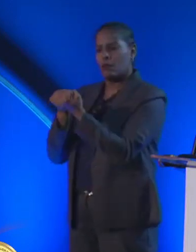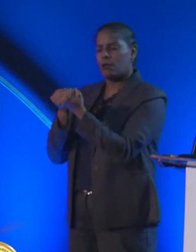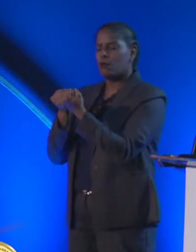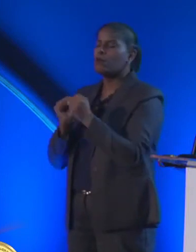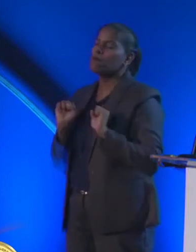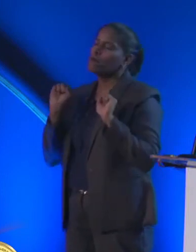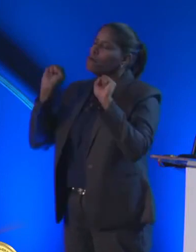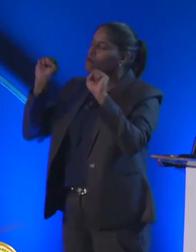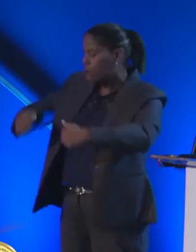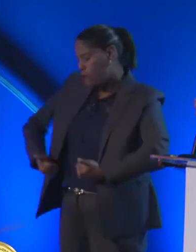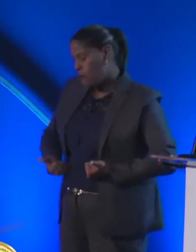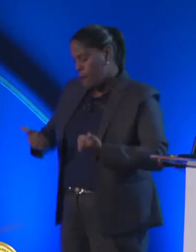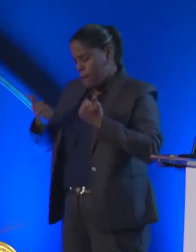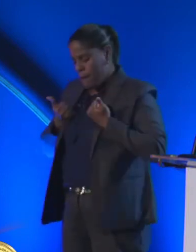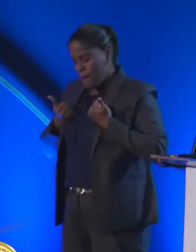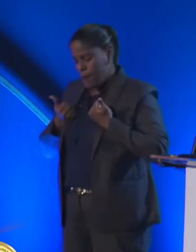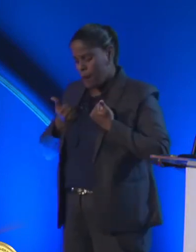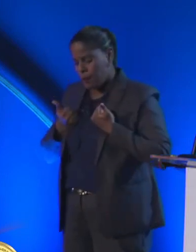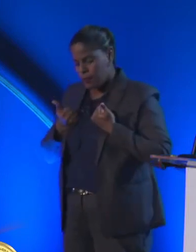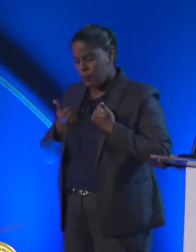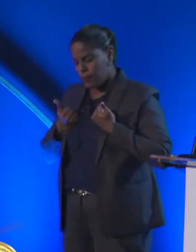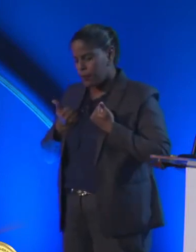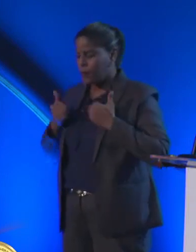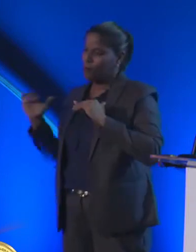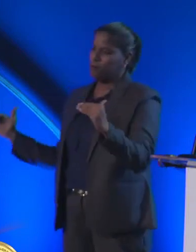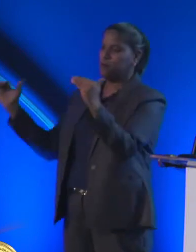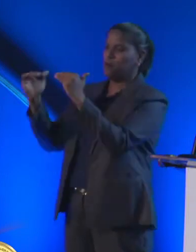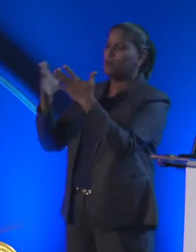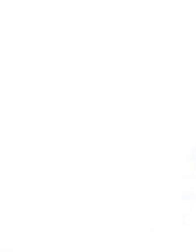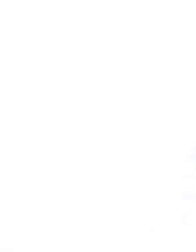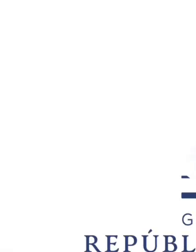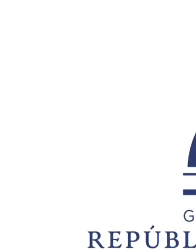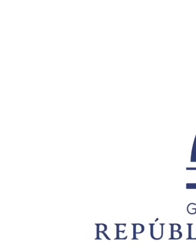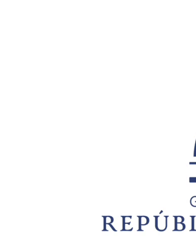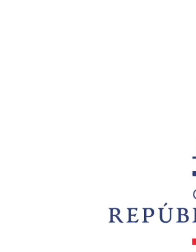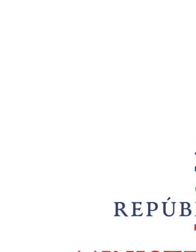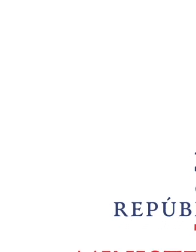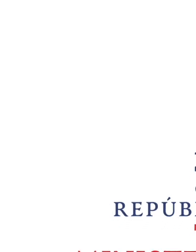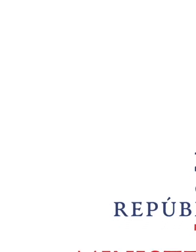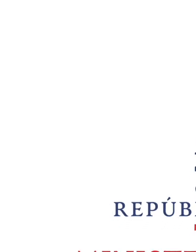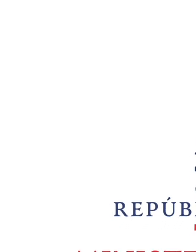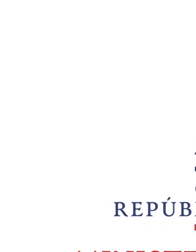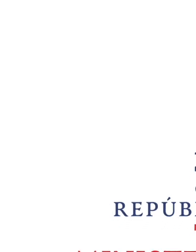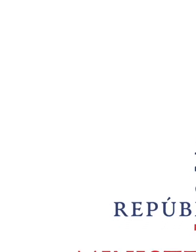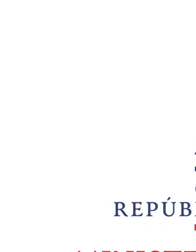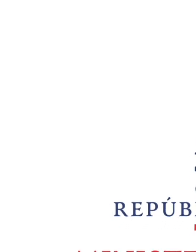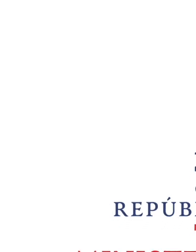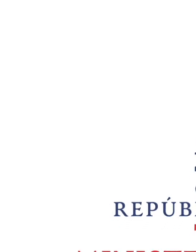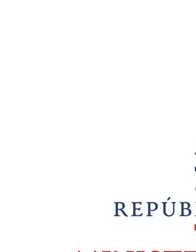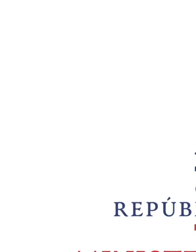podamos vivir en plena igualdad Muchas gracias